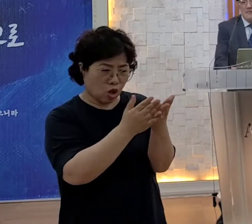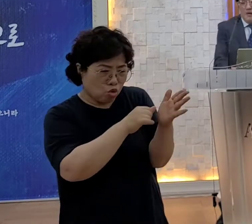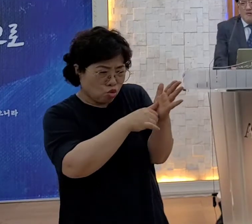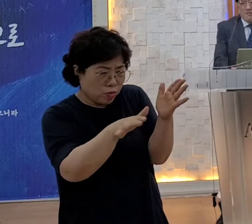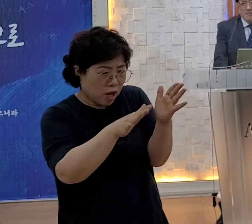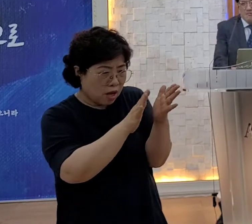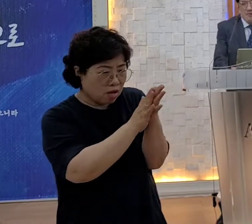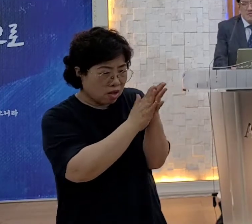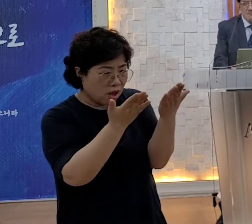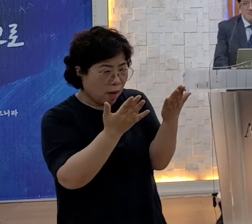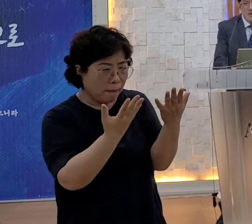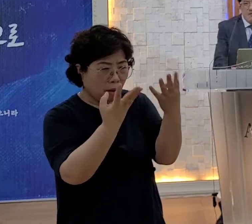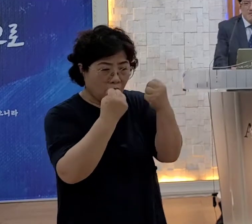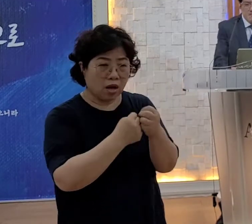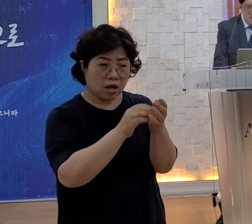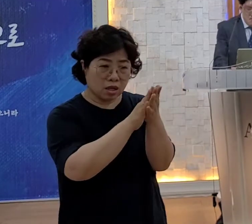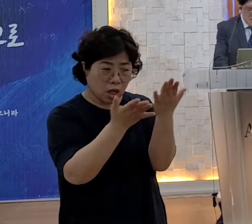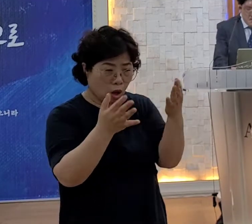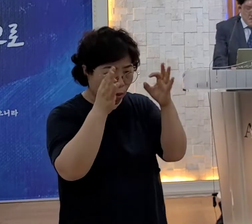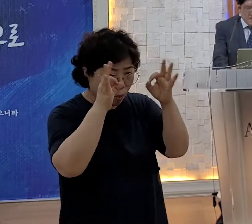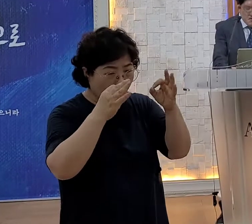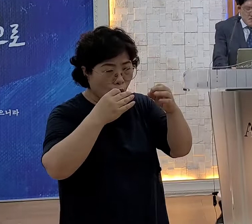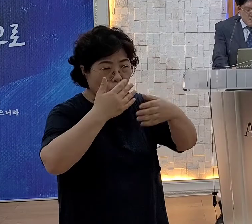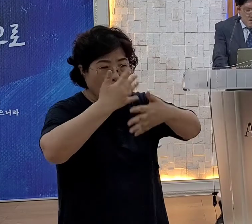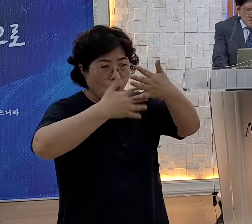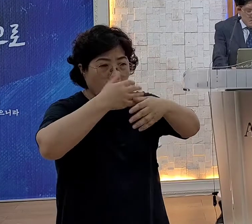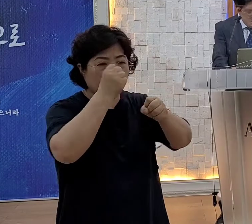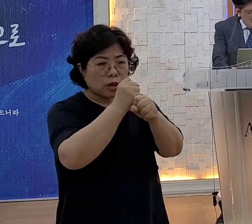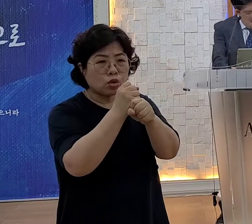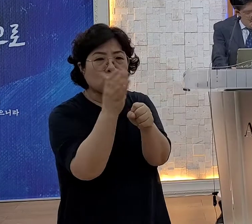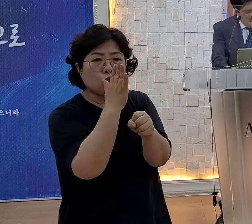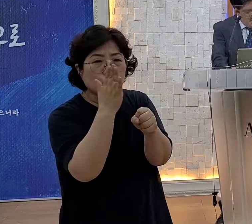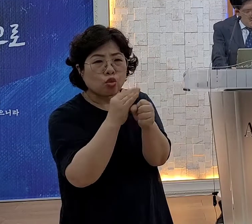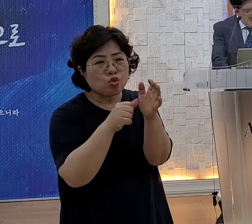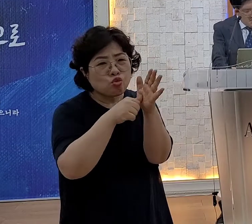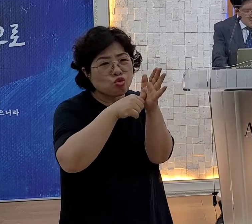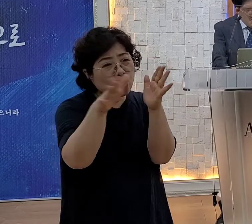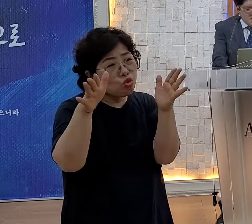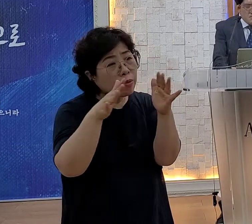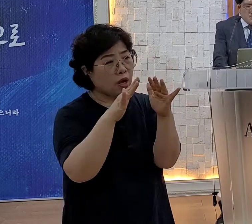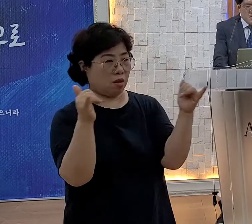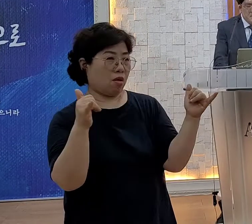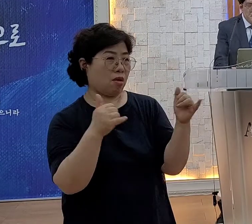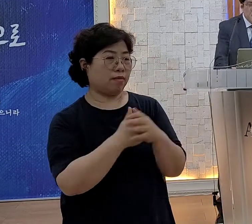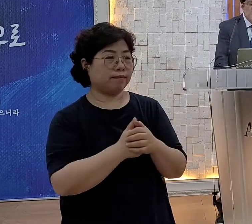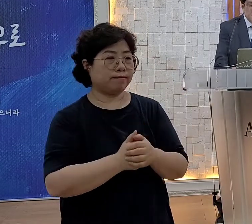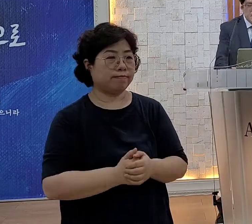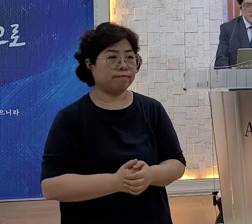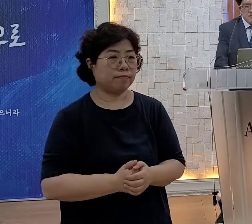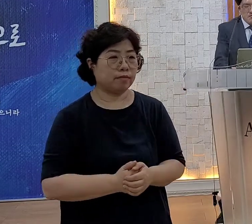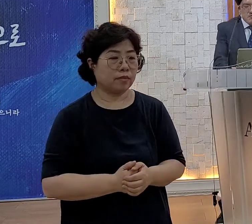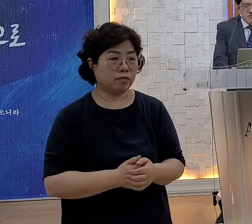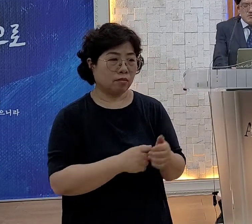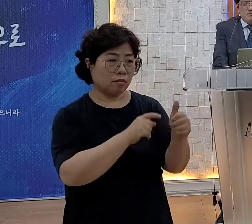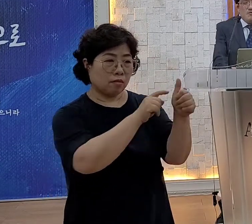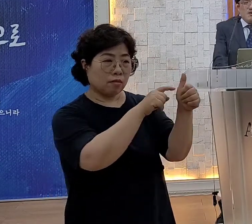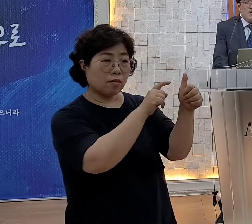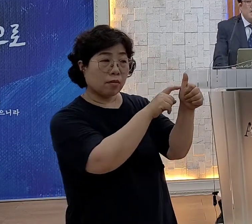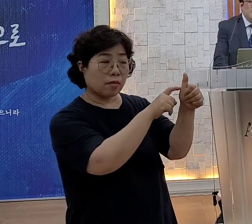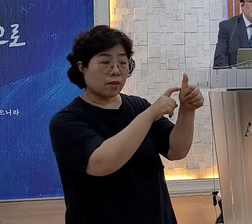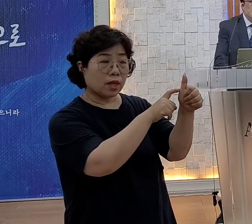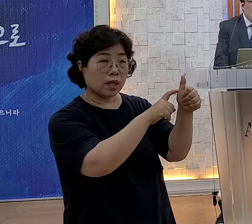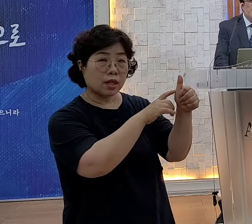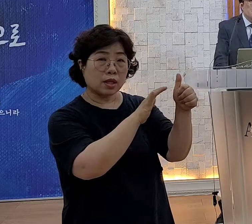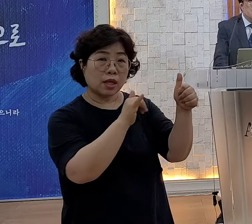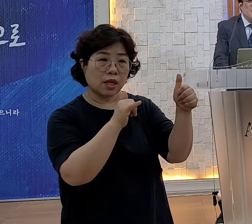영화도 나왔고 책도 나왔고 그가 남긴 많은 명작들이 있습니다. 그